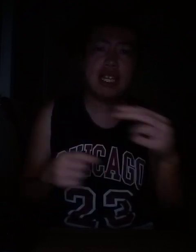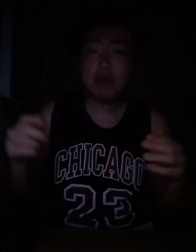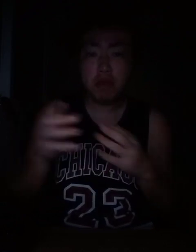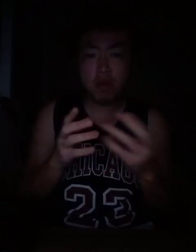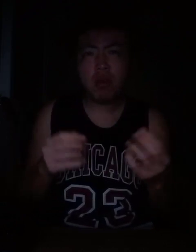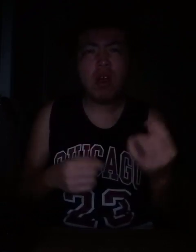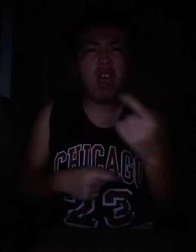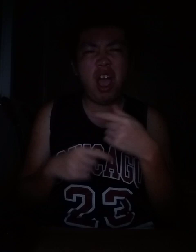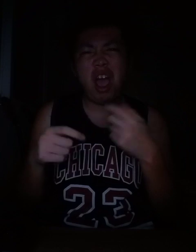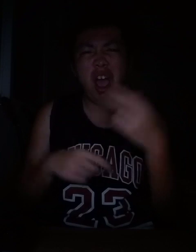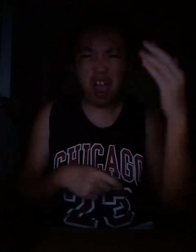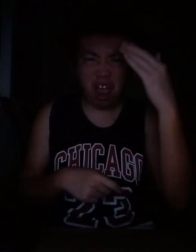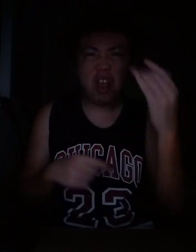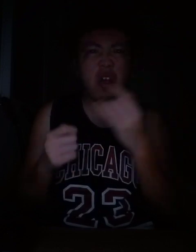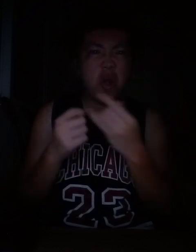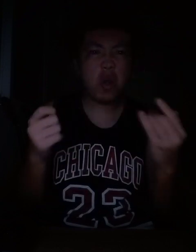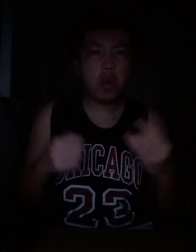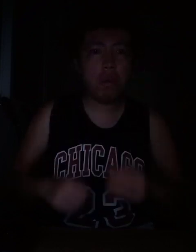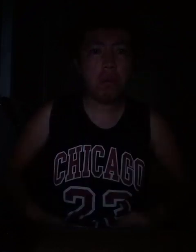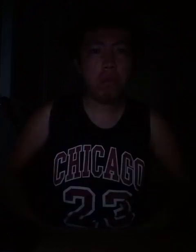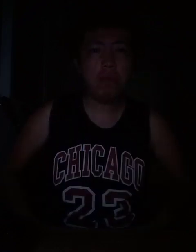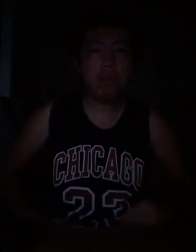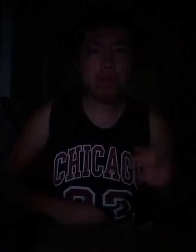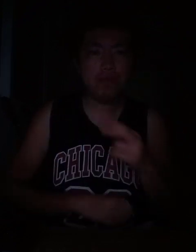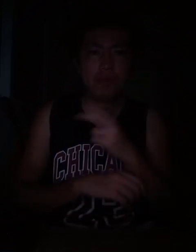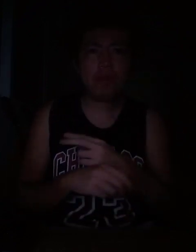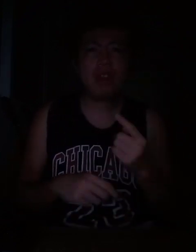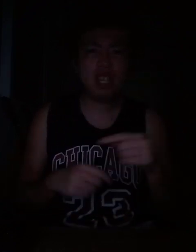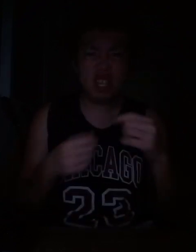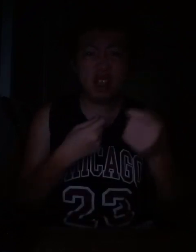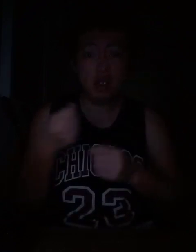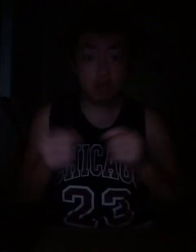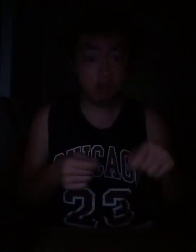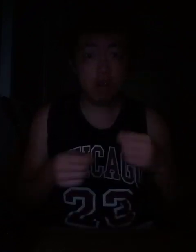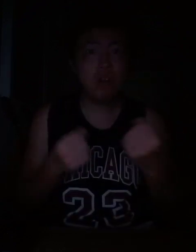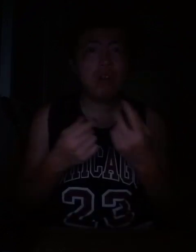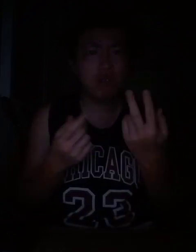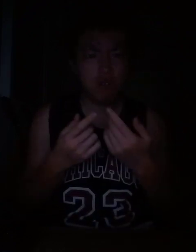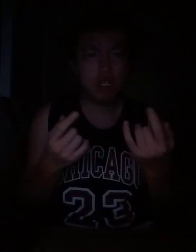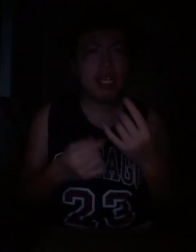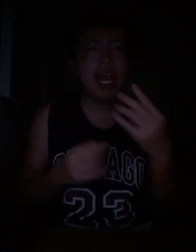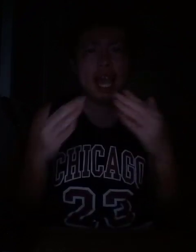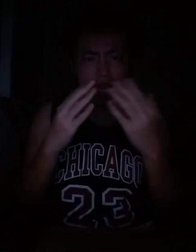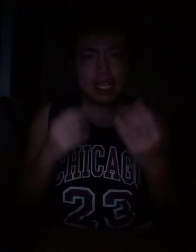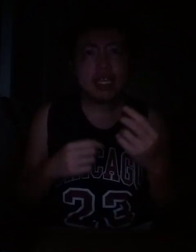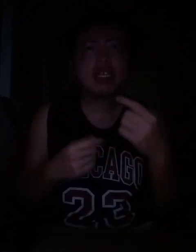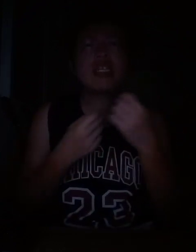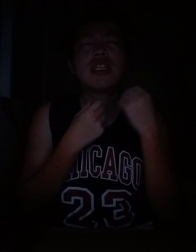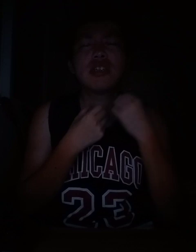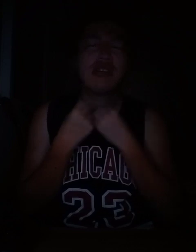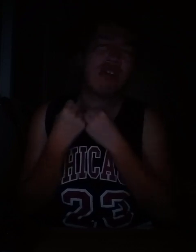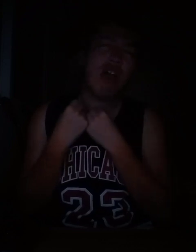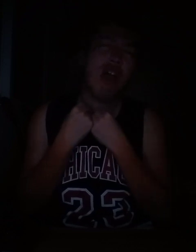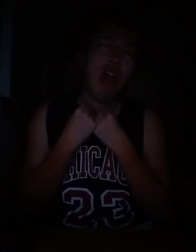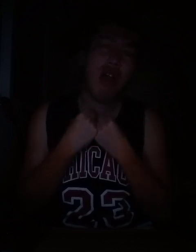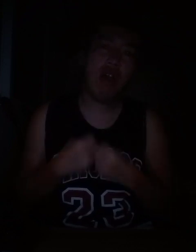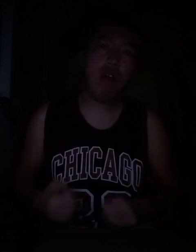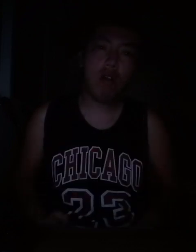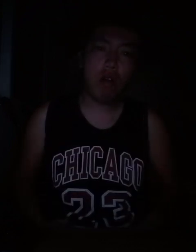공장에서 안전사고가 발생했습니다. 반죽 기계에서 일하던 50대 여성 근로자 A씨가 기계에 끼었습니다.